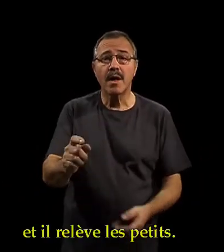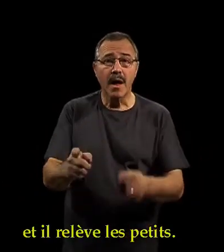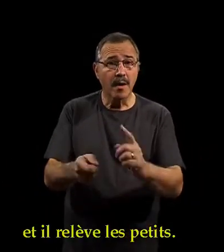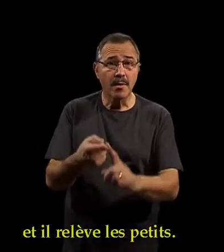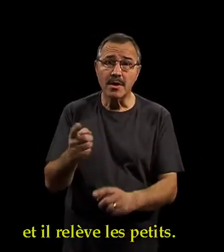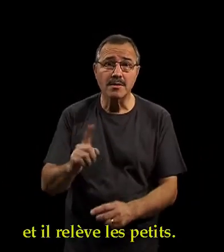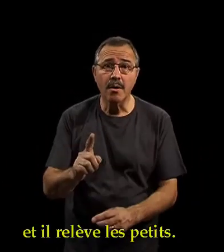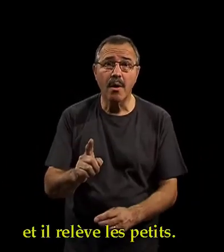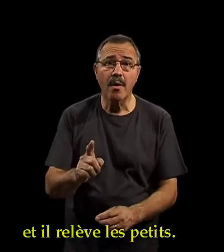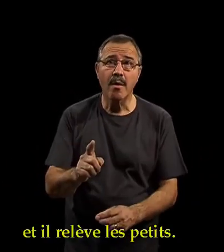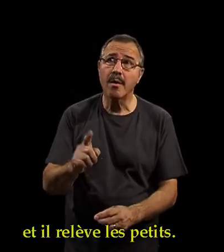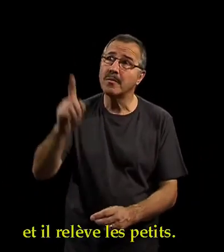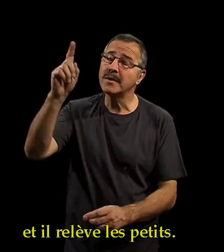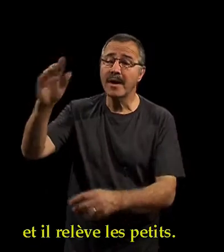Et il relève les petits.